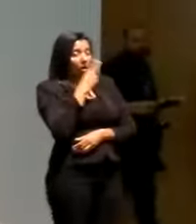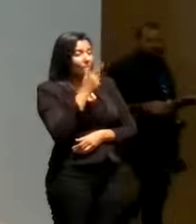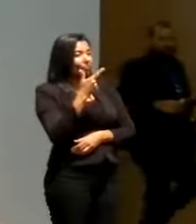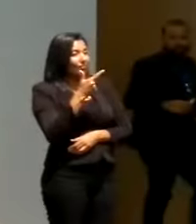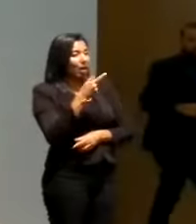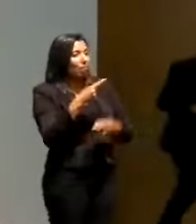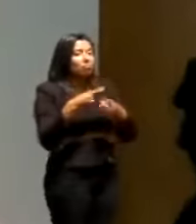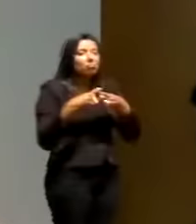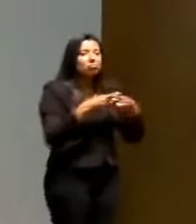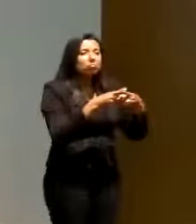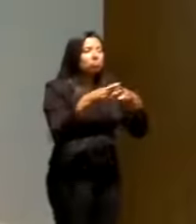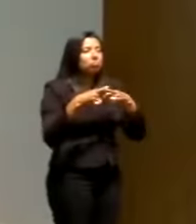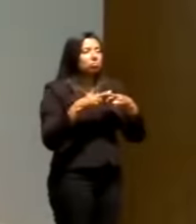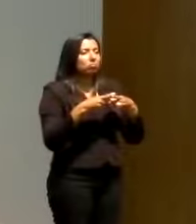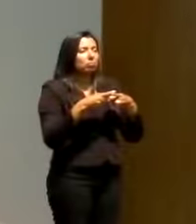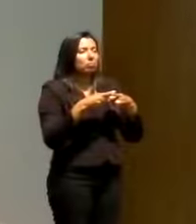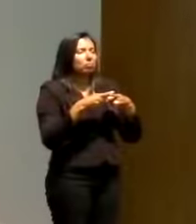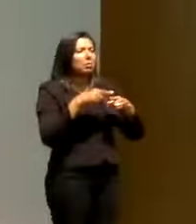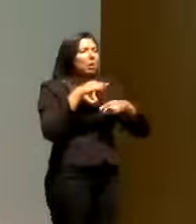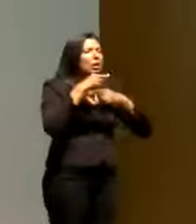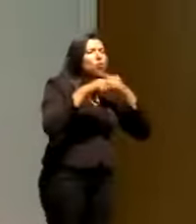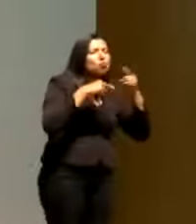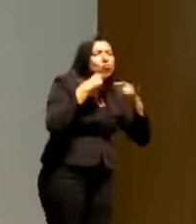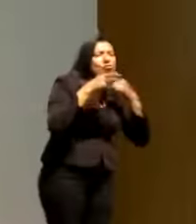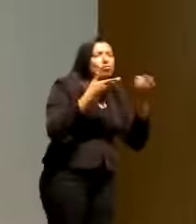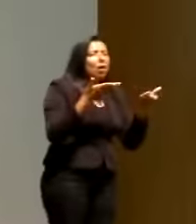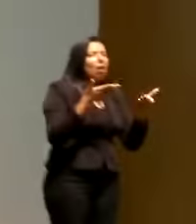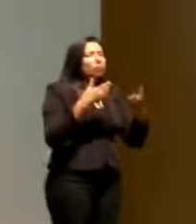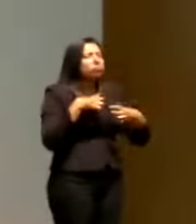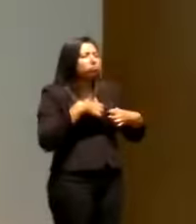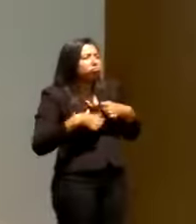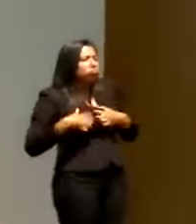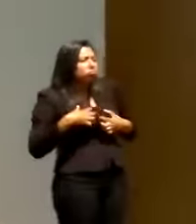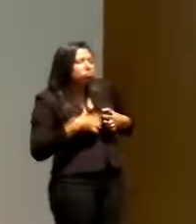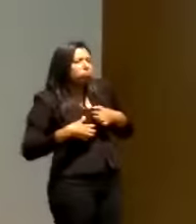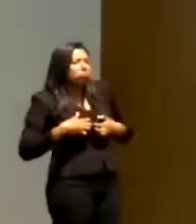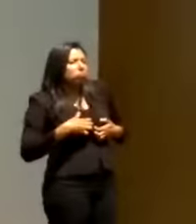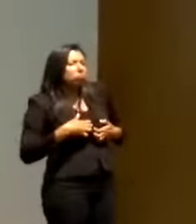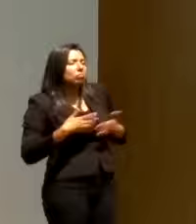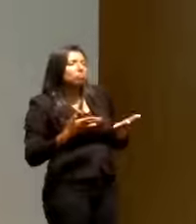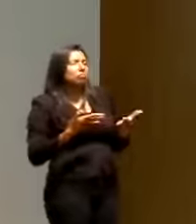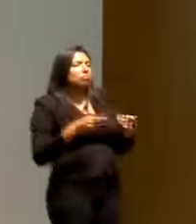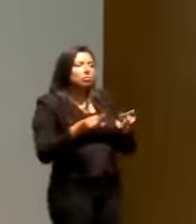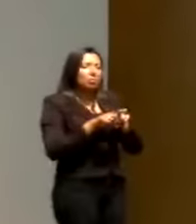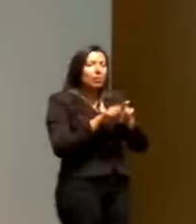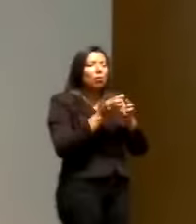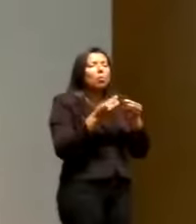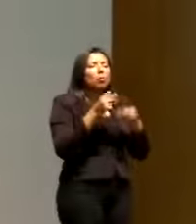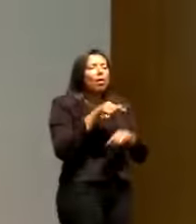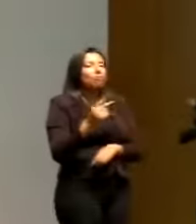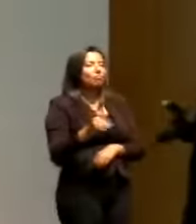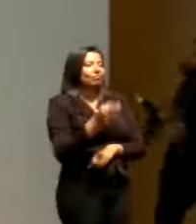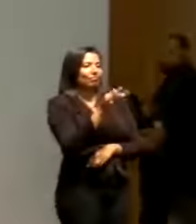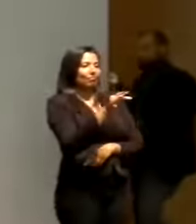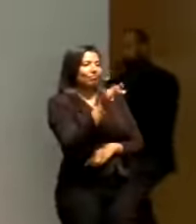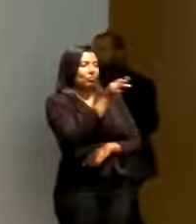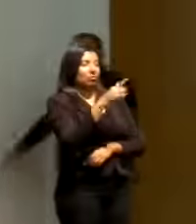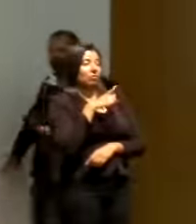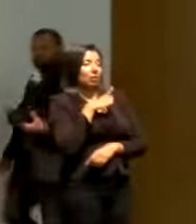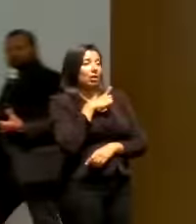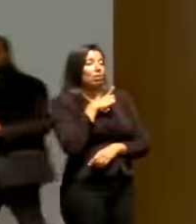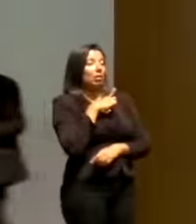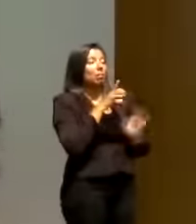futuro. Porque nós temos uma democracia resiliente e que está sendo testada há 30 anos, com eleições a cada 2 anos, impeachment à esquerda, impeachment à